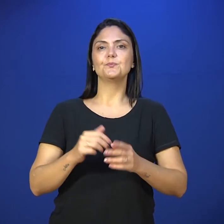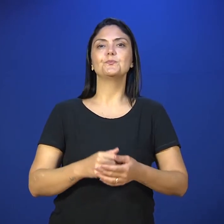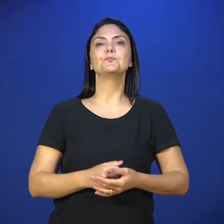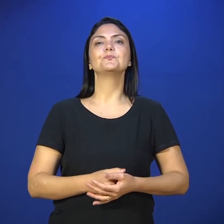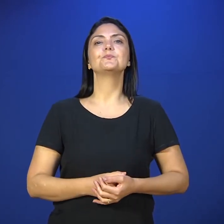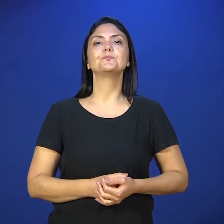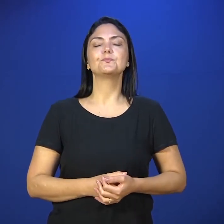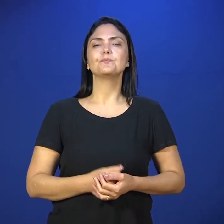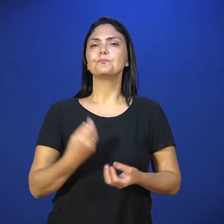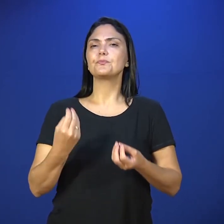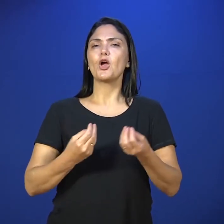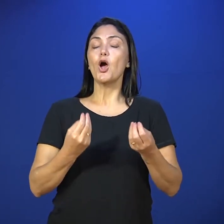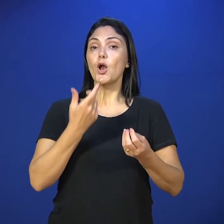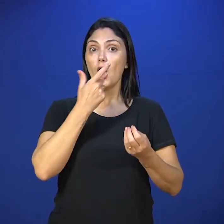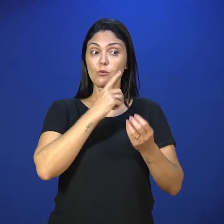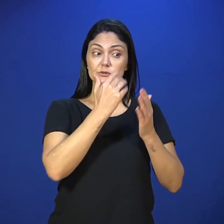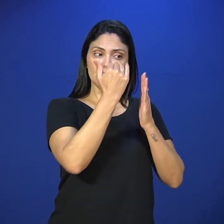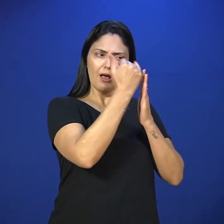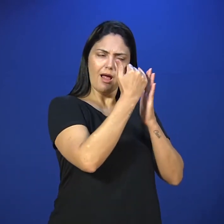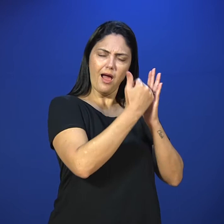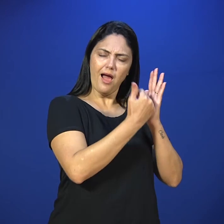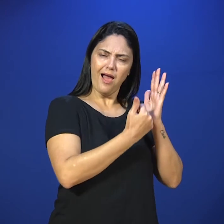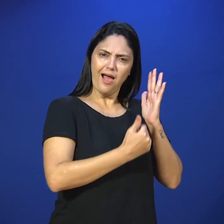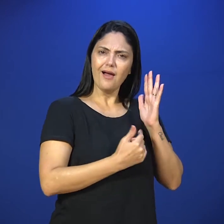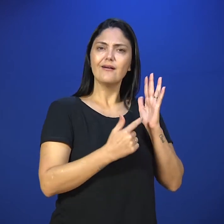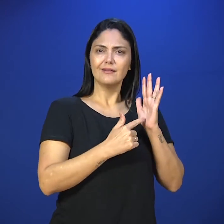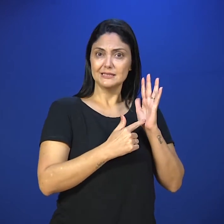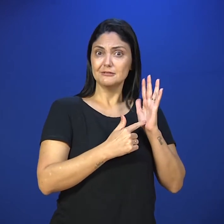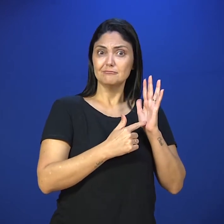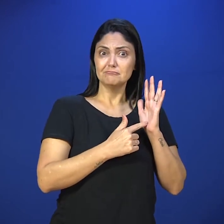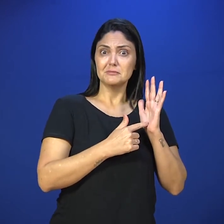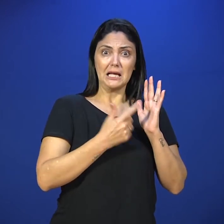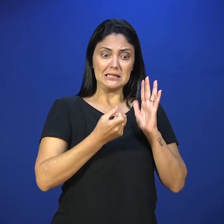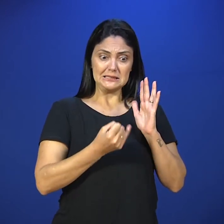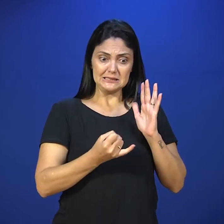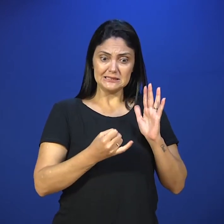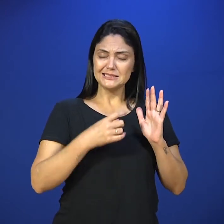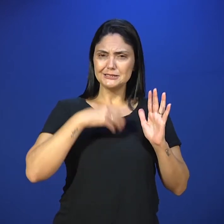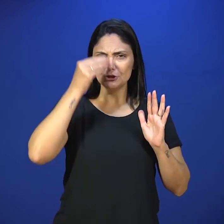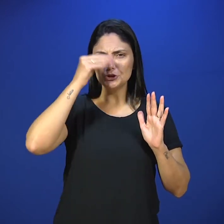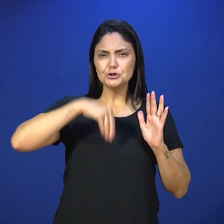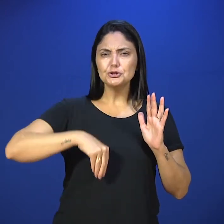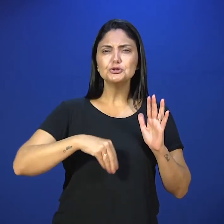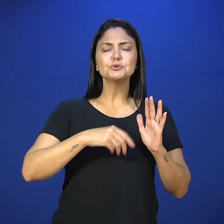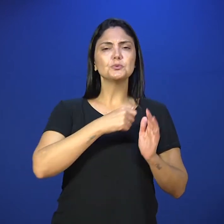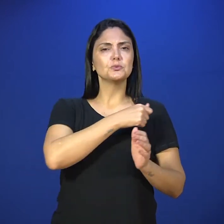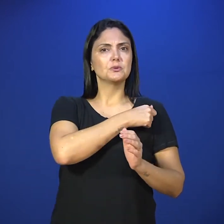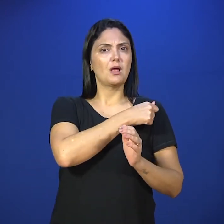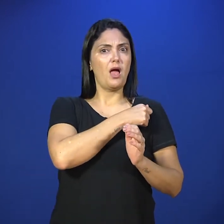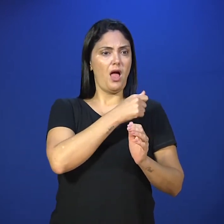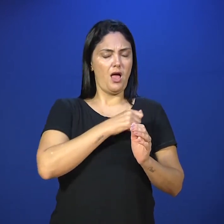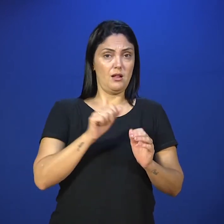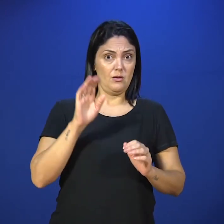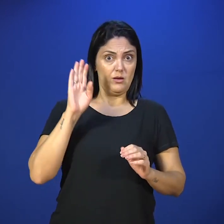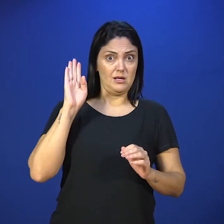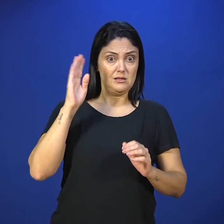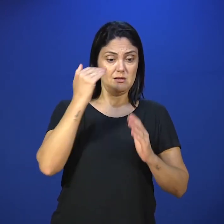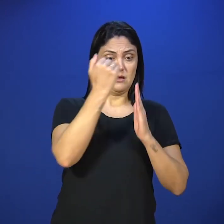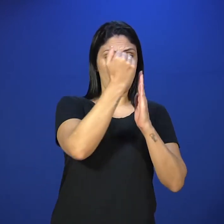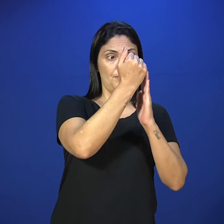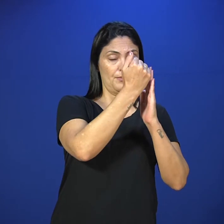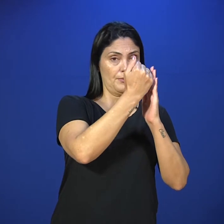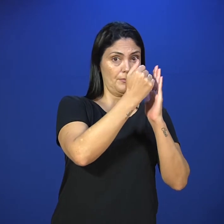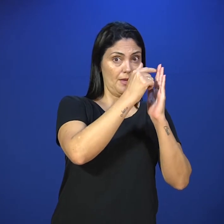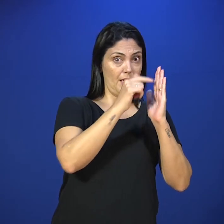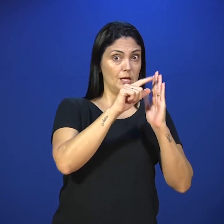19. Das reclassificações. 19.1. Em caso de desistência de candidatos classificados para as vagas na